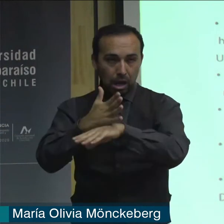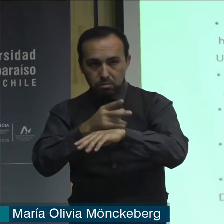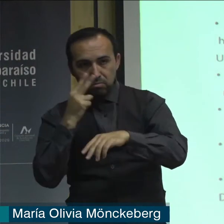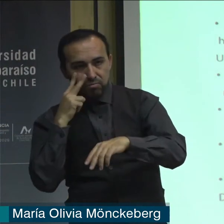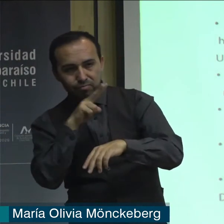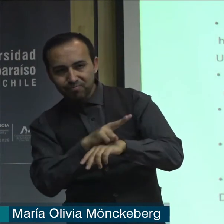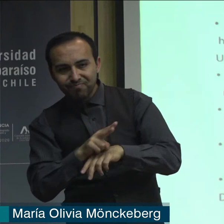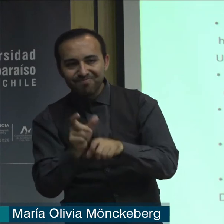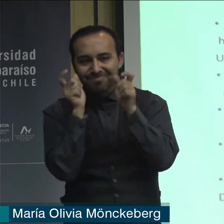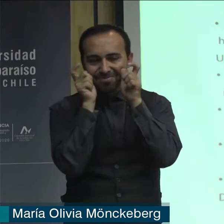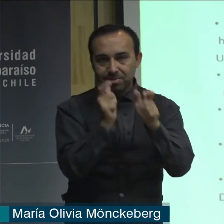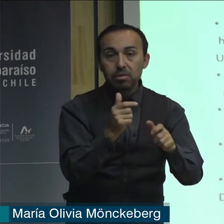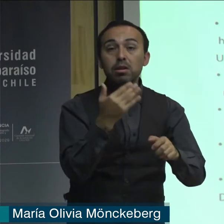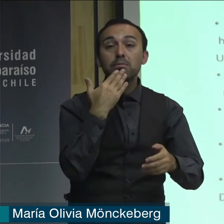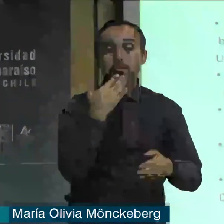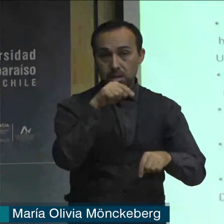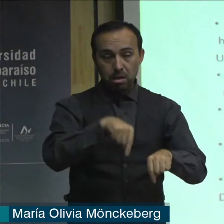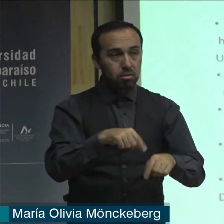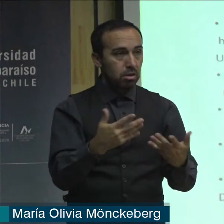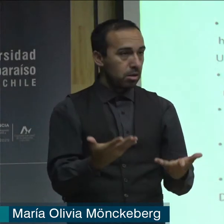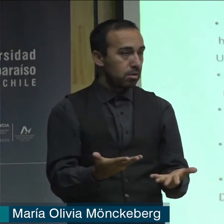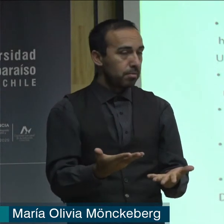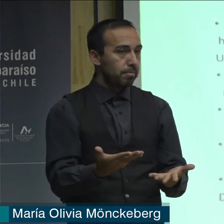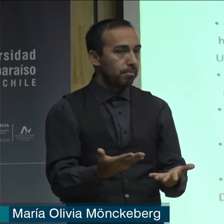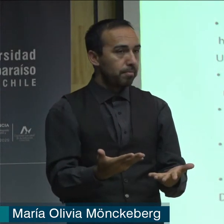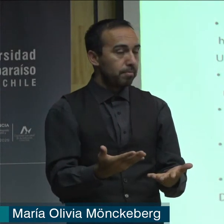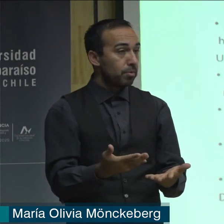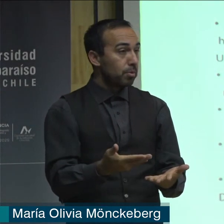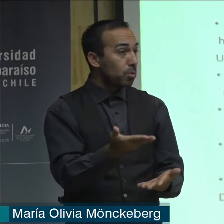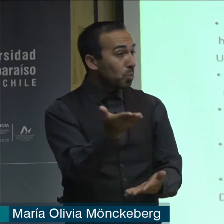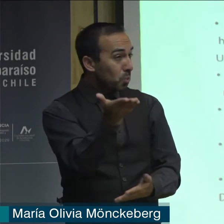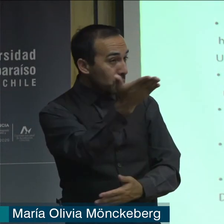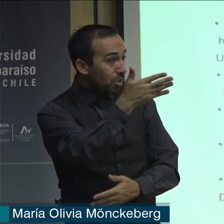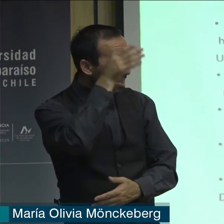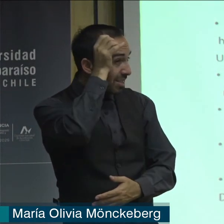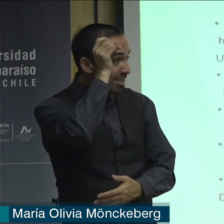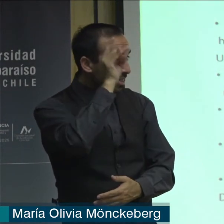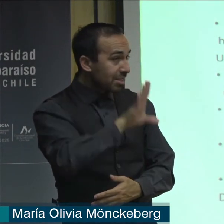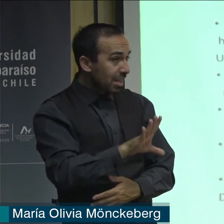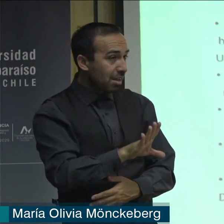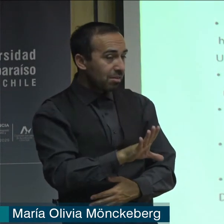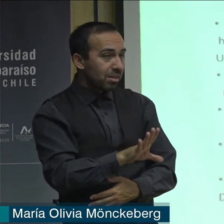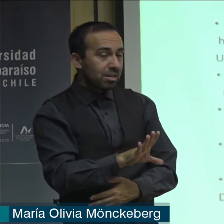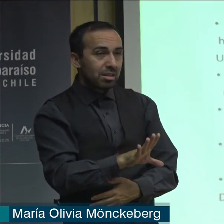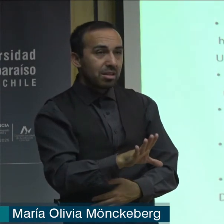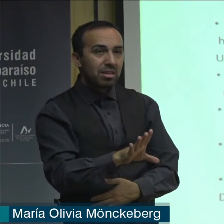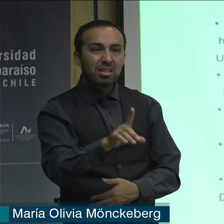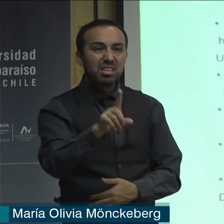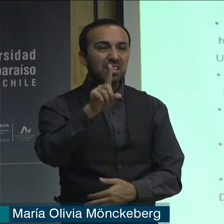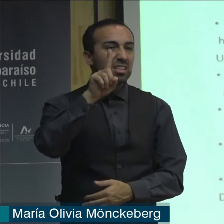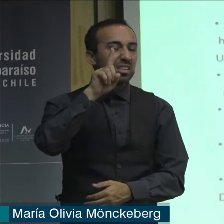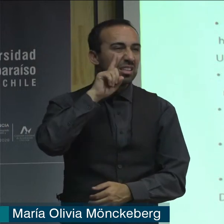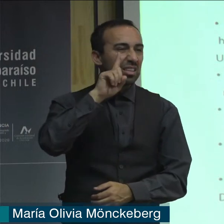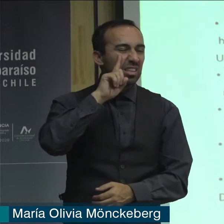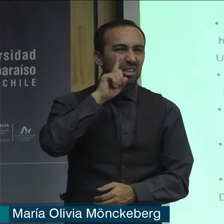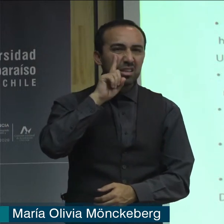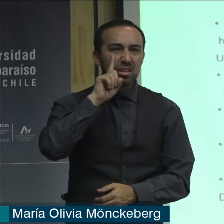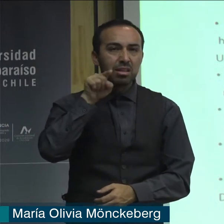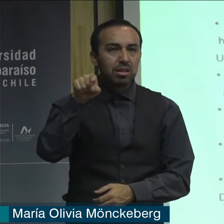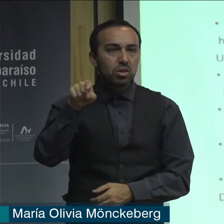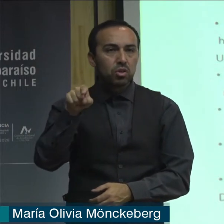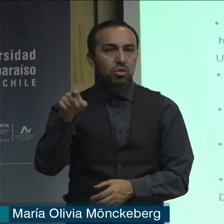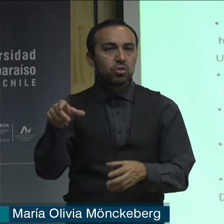y saben ustedes de quién es o de quién son las sociedades